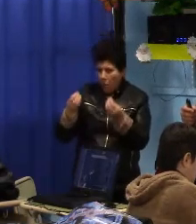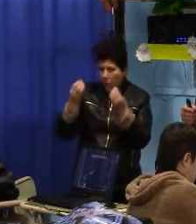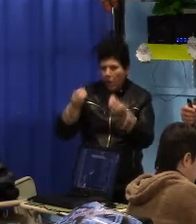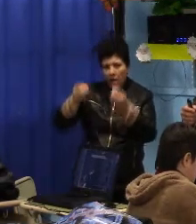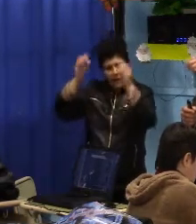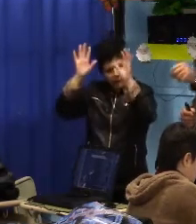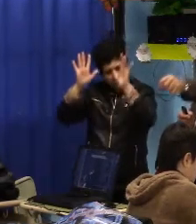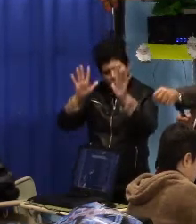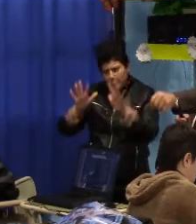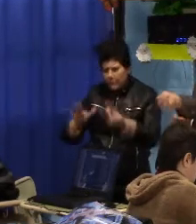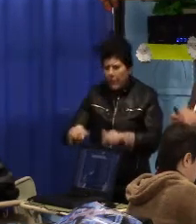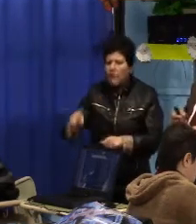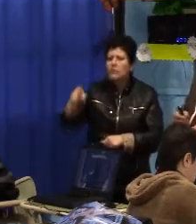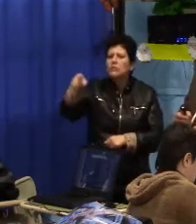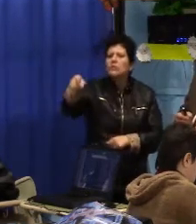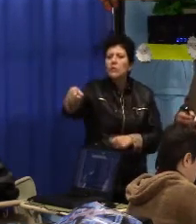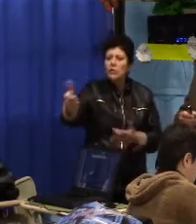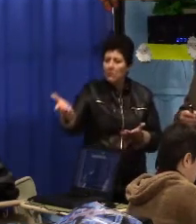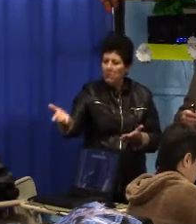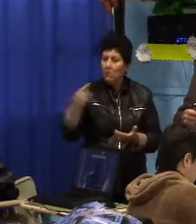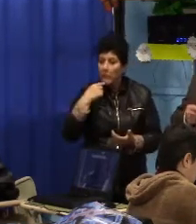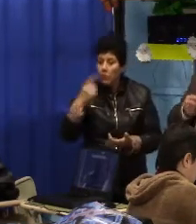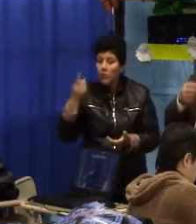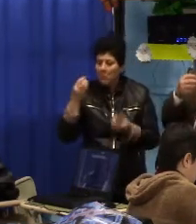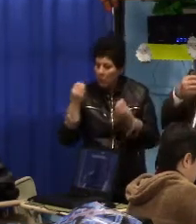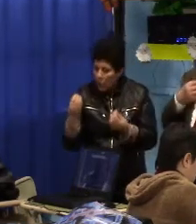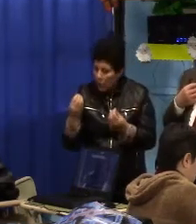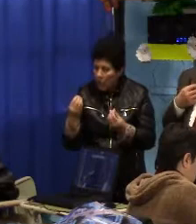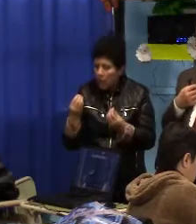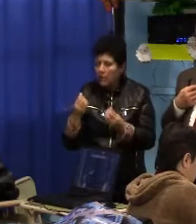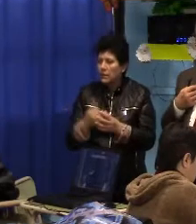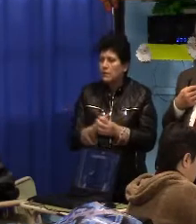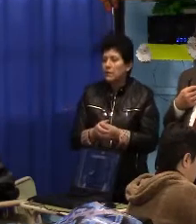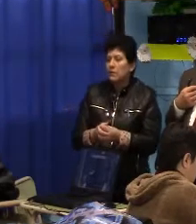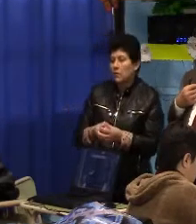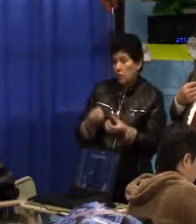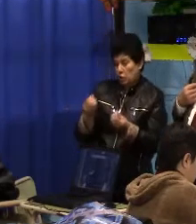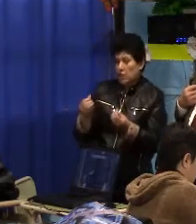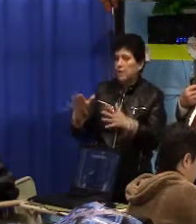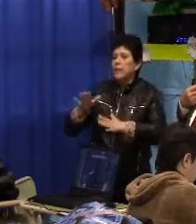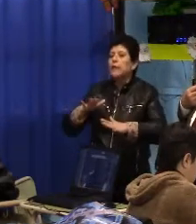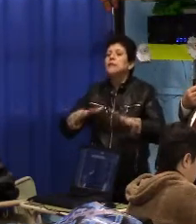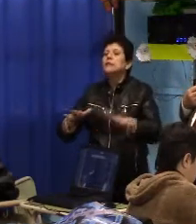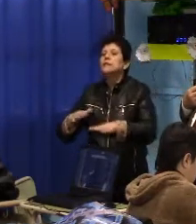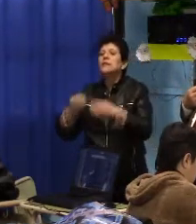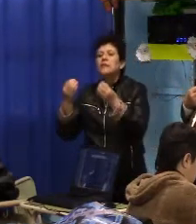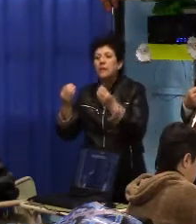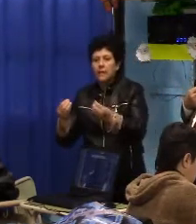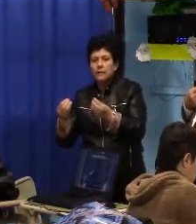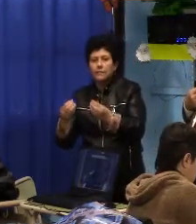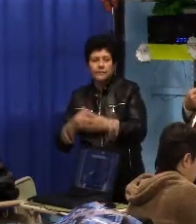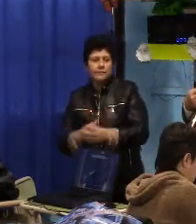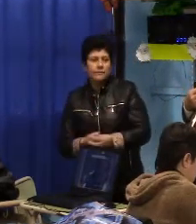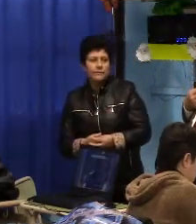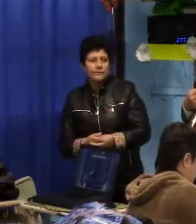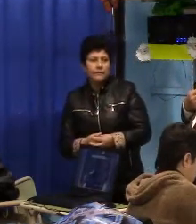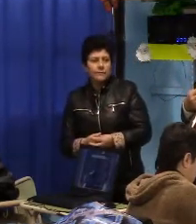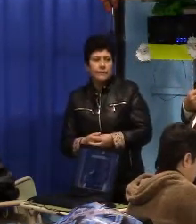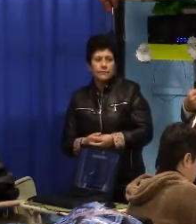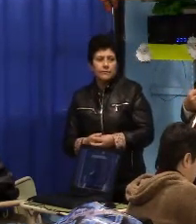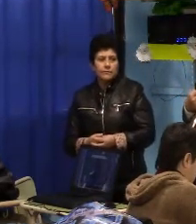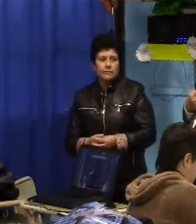¿Por qué tenían tanta bendición? Lo que tendrían que haber hecho, es decir, lo que tendría que haber hecho